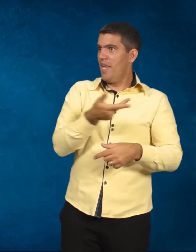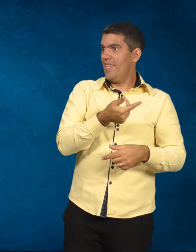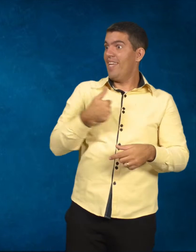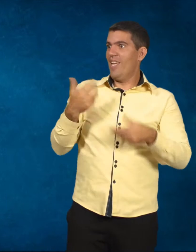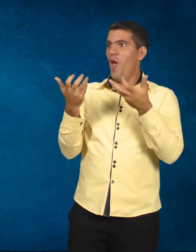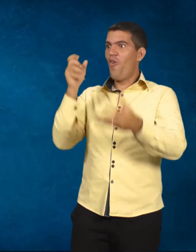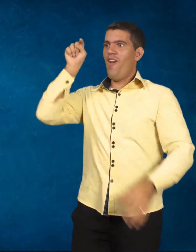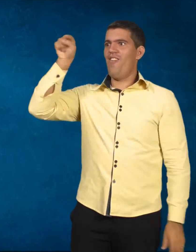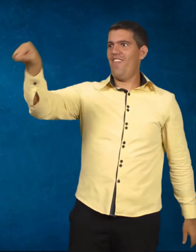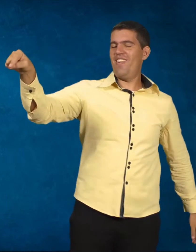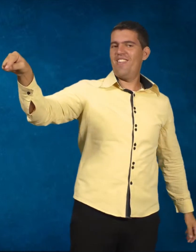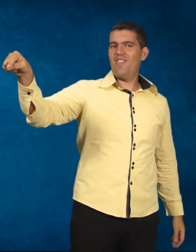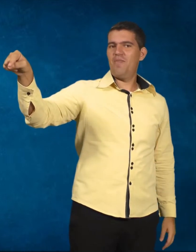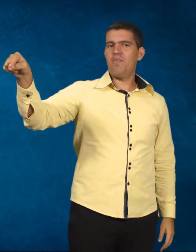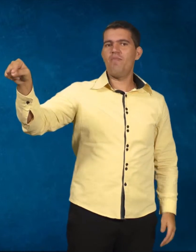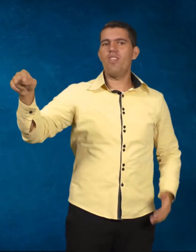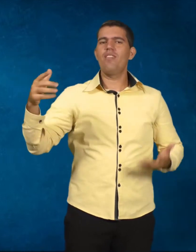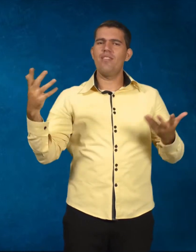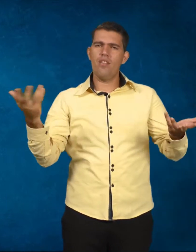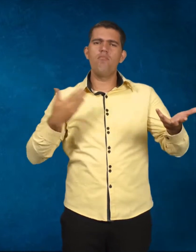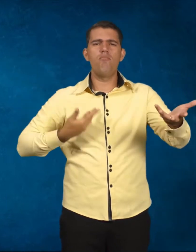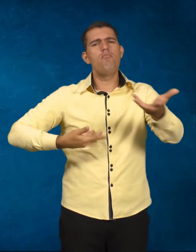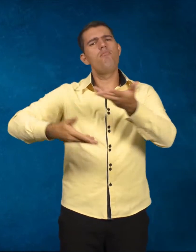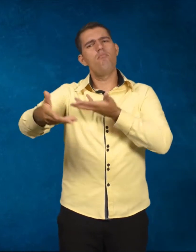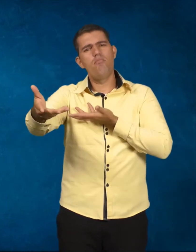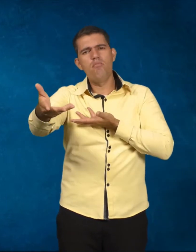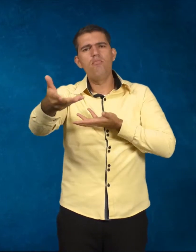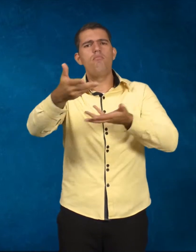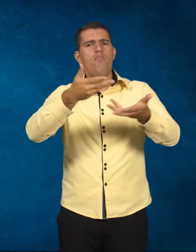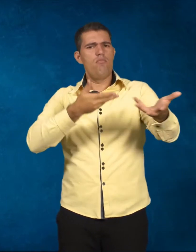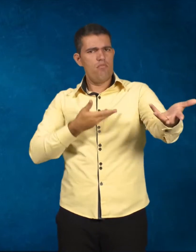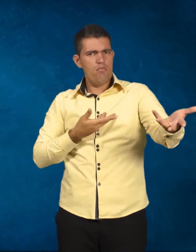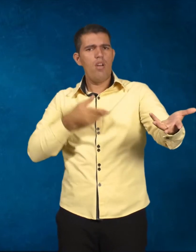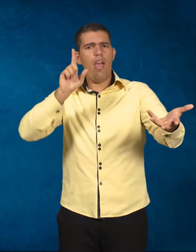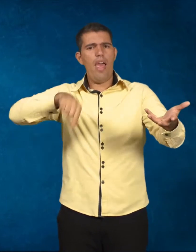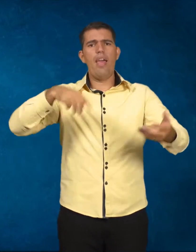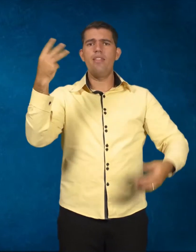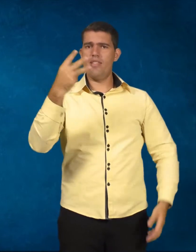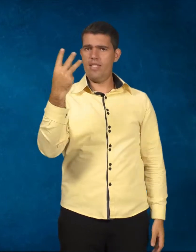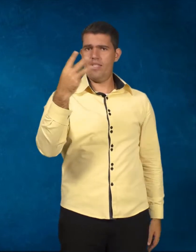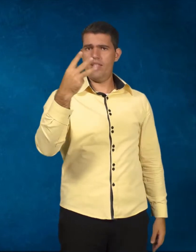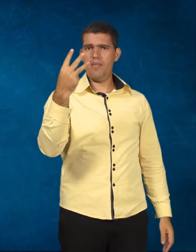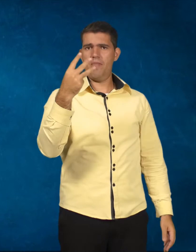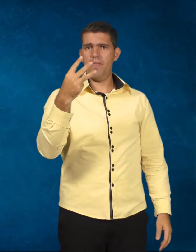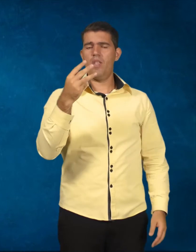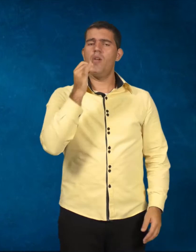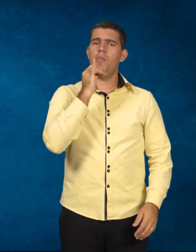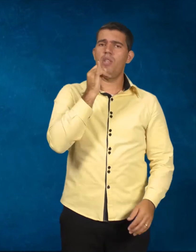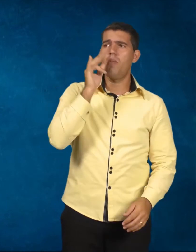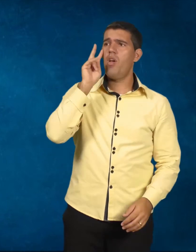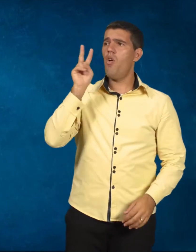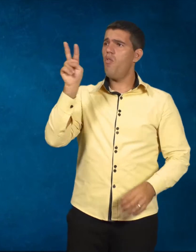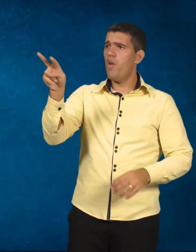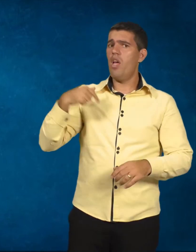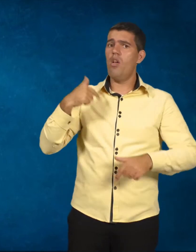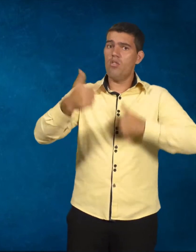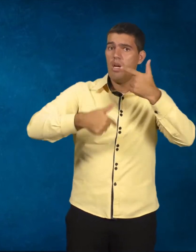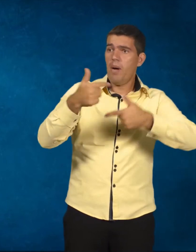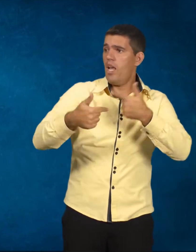facilidade. A reciprocidade seria uma terceira motivação básica. a necessidade de trabalhar cooperativamente com